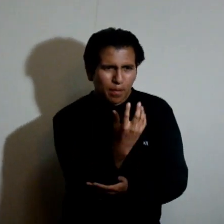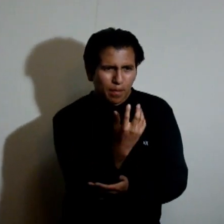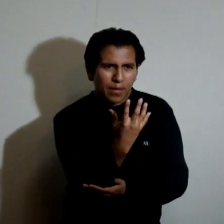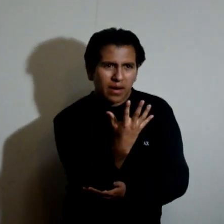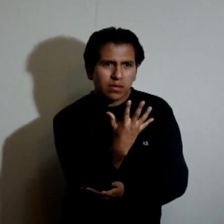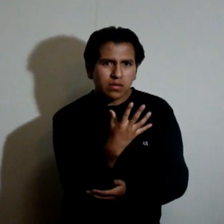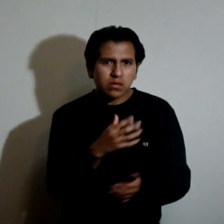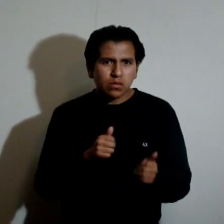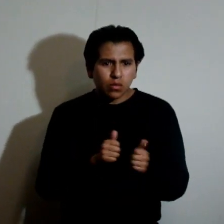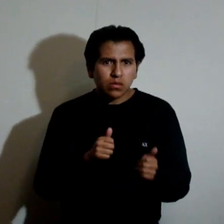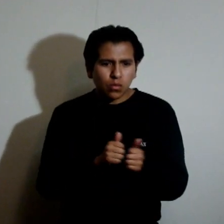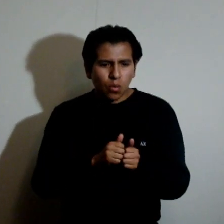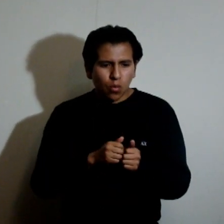hojas.